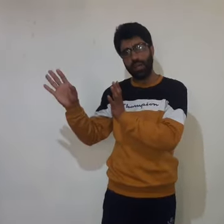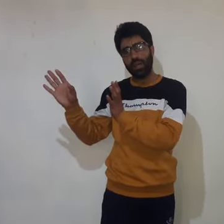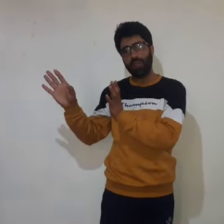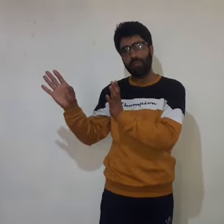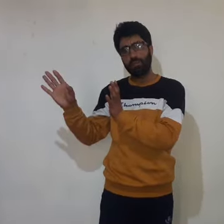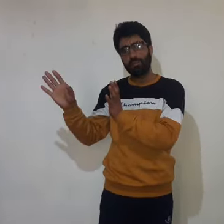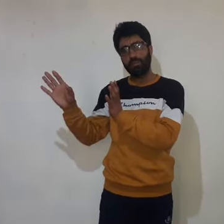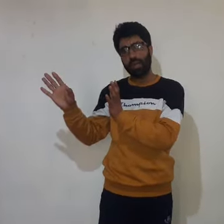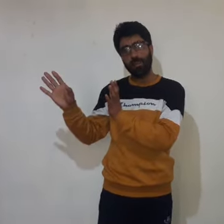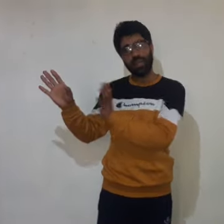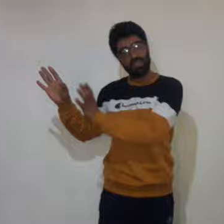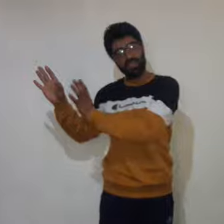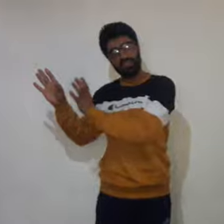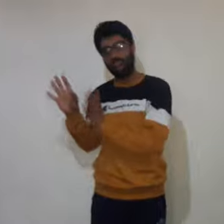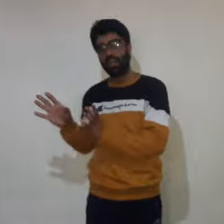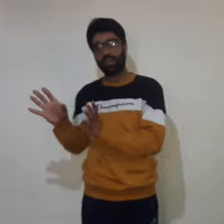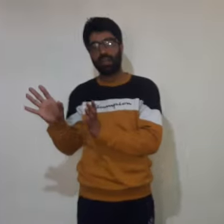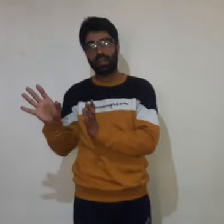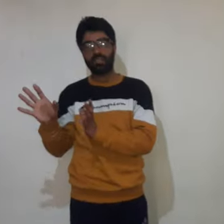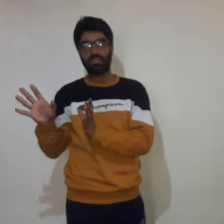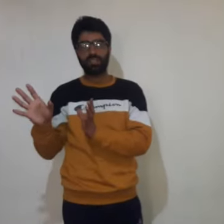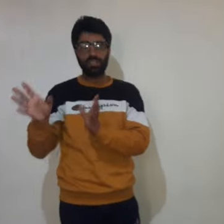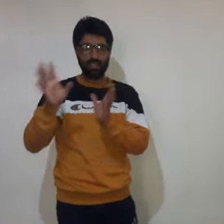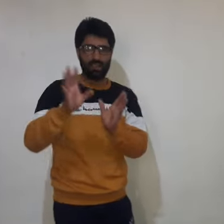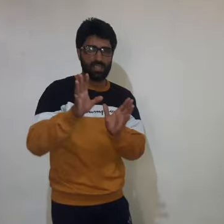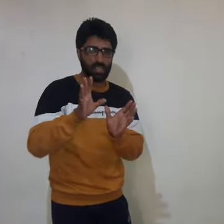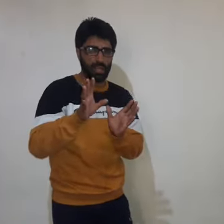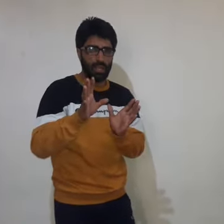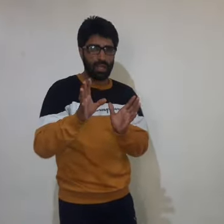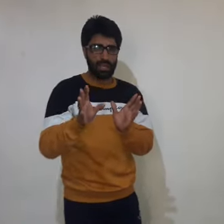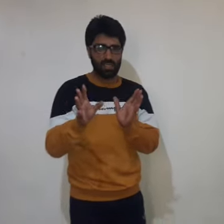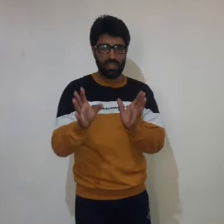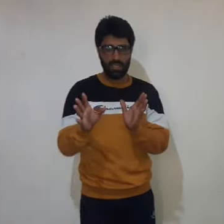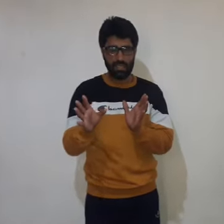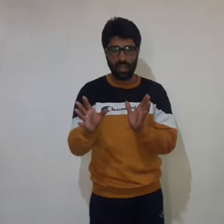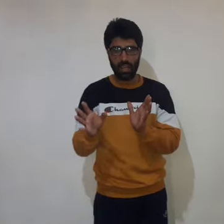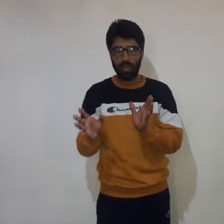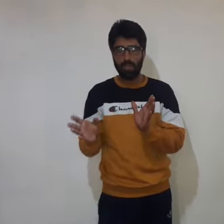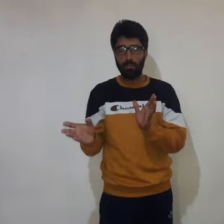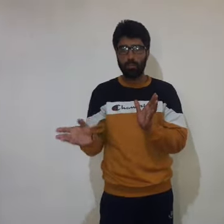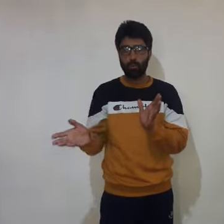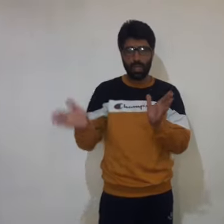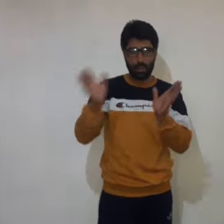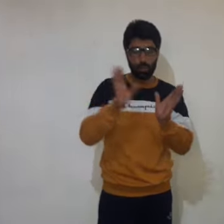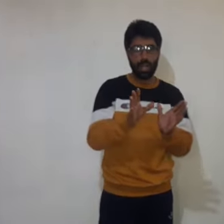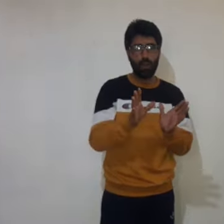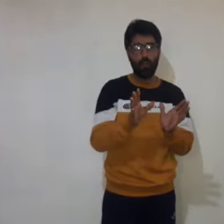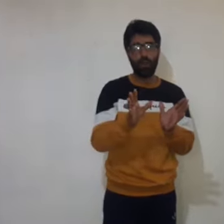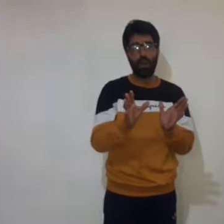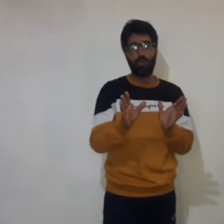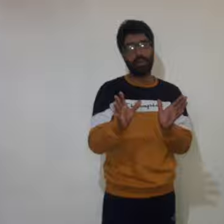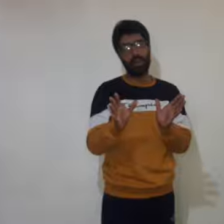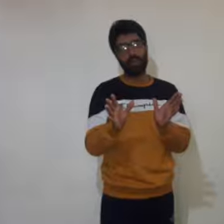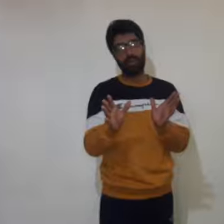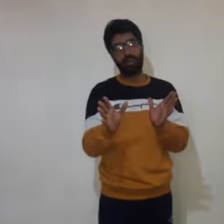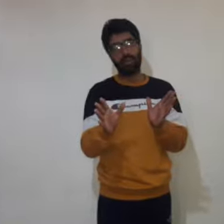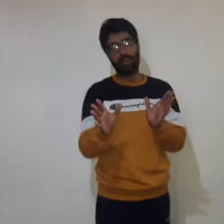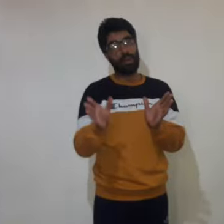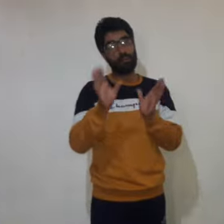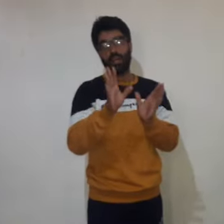ये पैंडेमिक डिजीज फैल गई है, जिसकी वजह से इस डिजीज ने पूरी दुनिया को अपने लपेट में